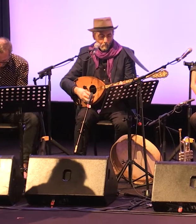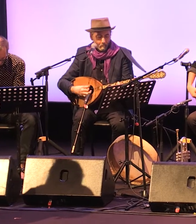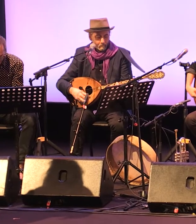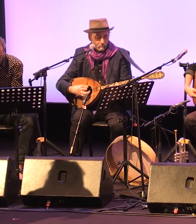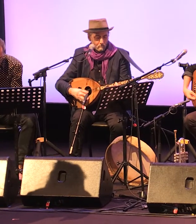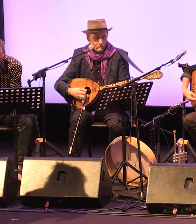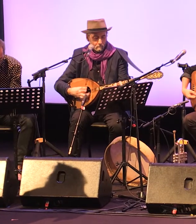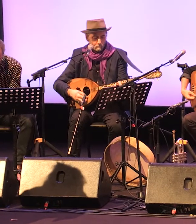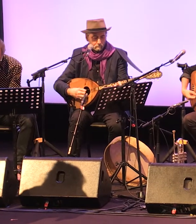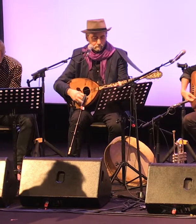Sous-titrage